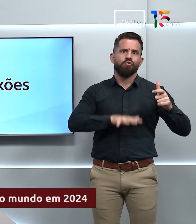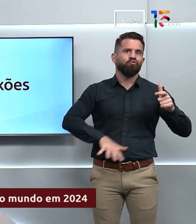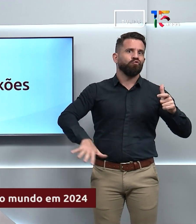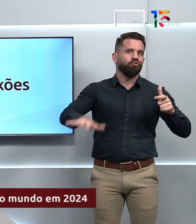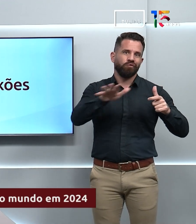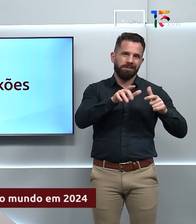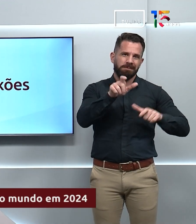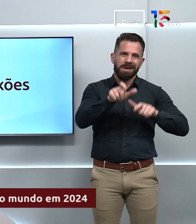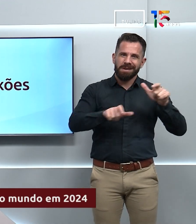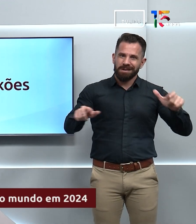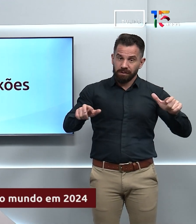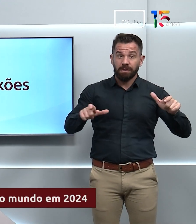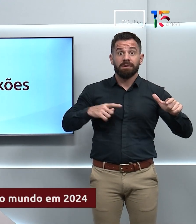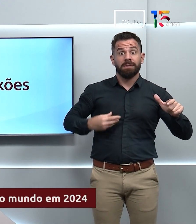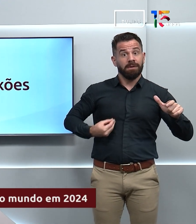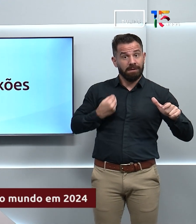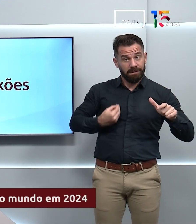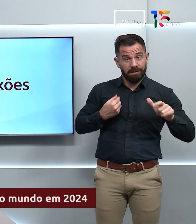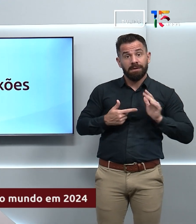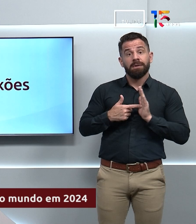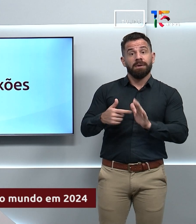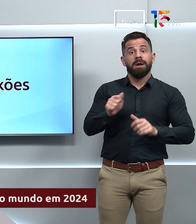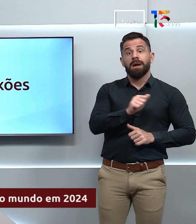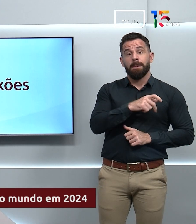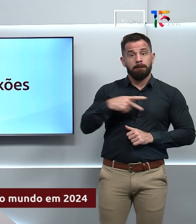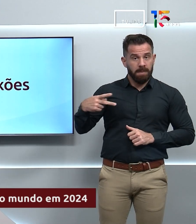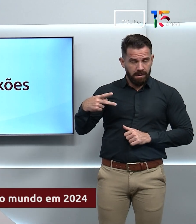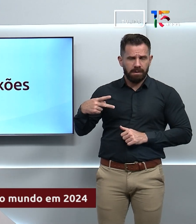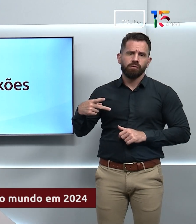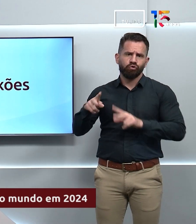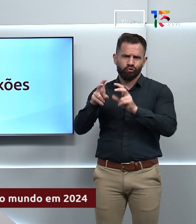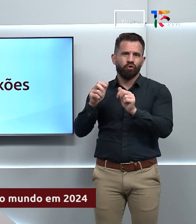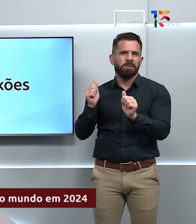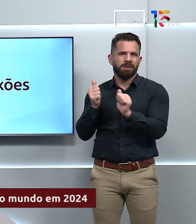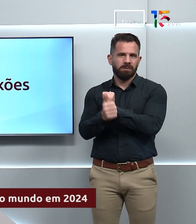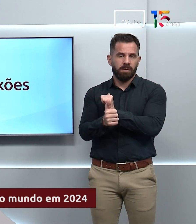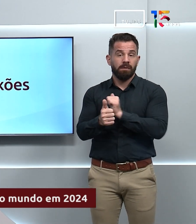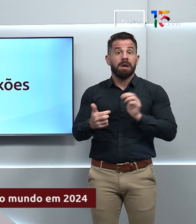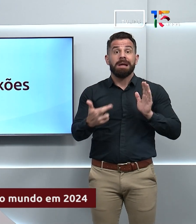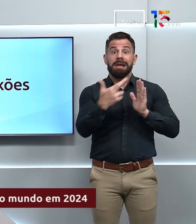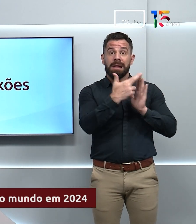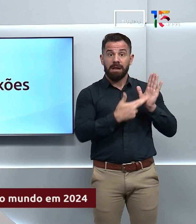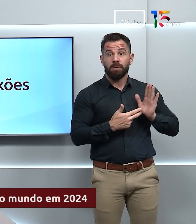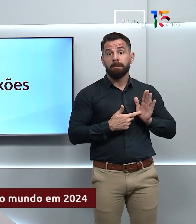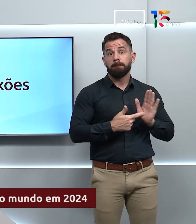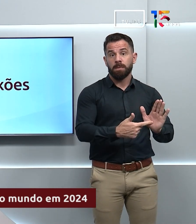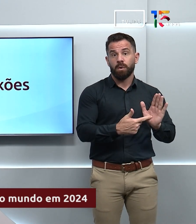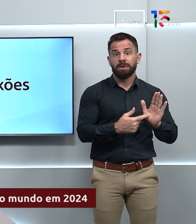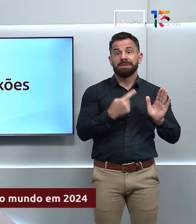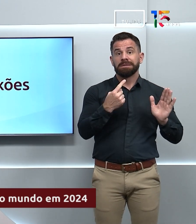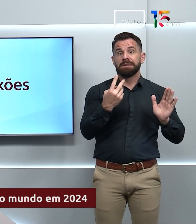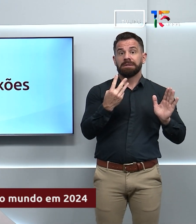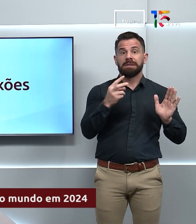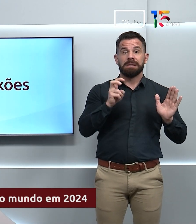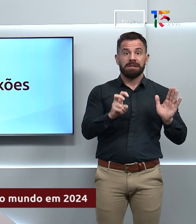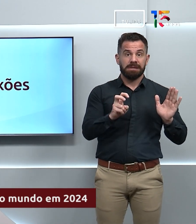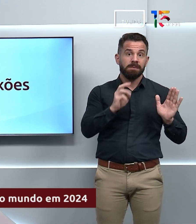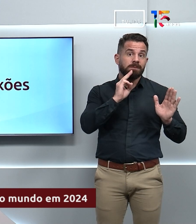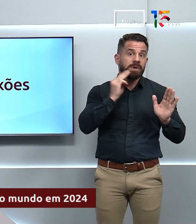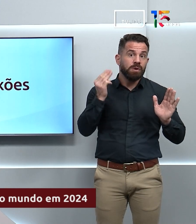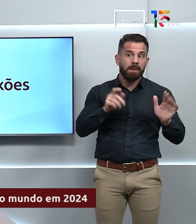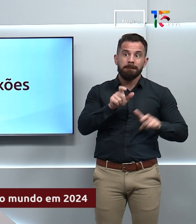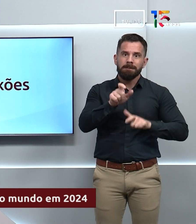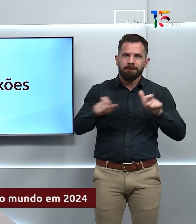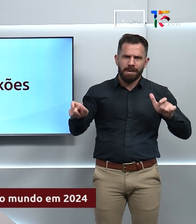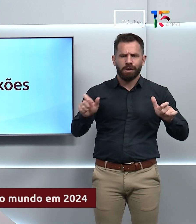ano. A informação foi divulgada por um aplicativo de esportes. O relatório analisou dados de 135 milhões